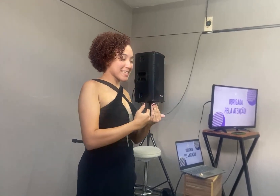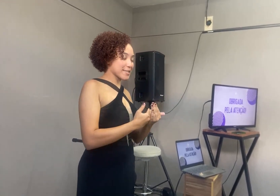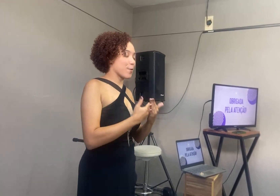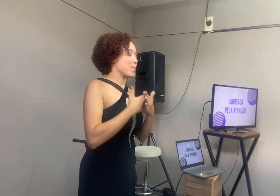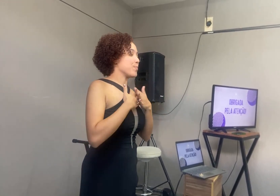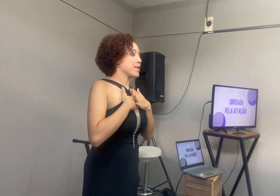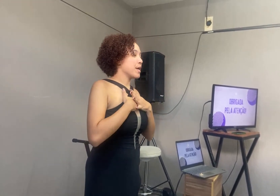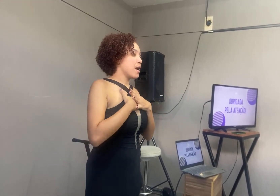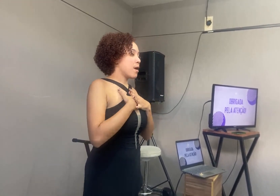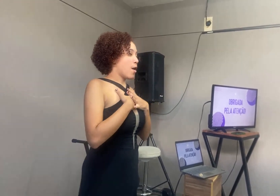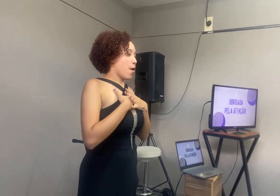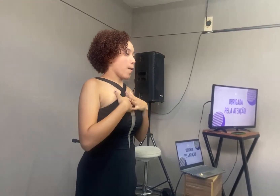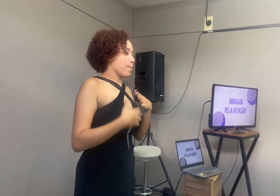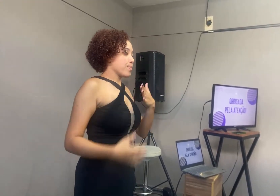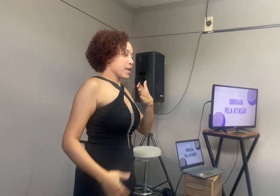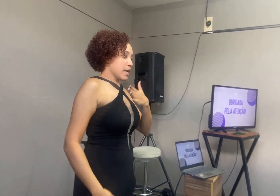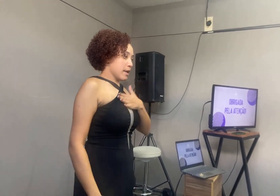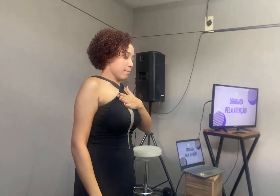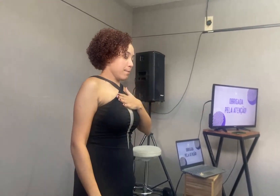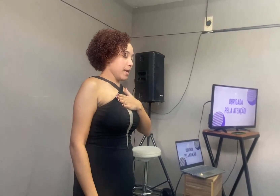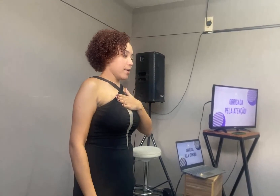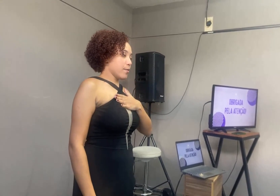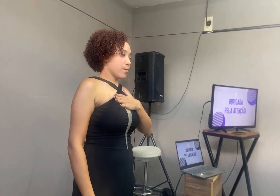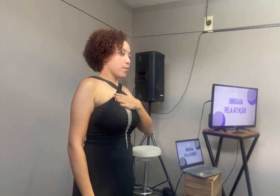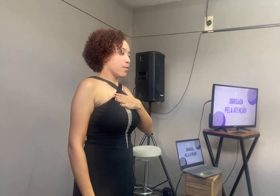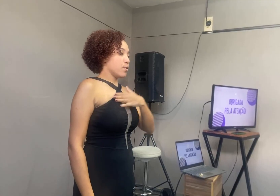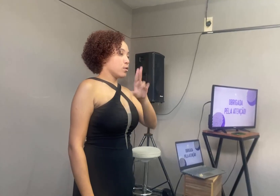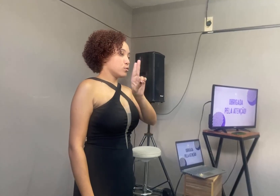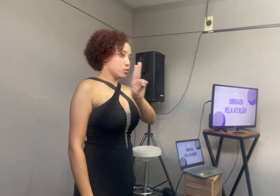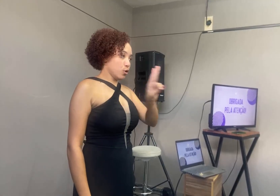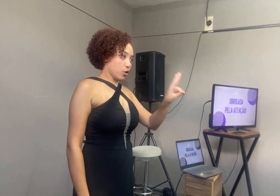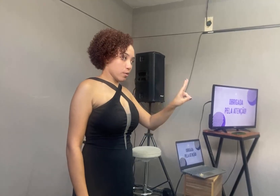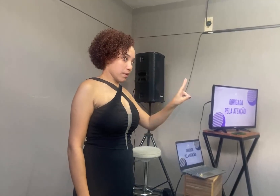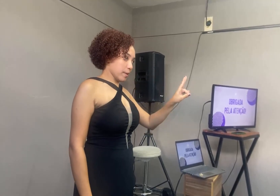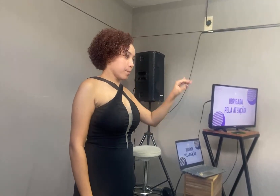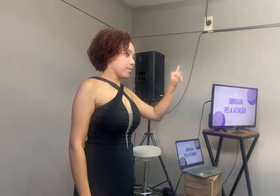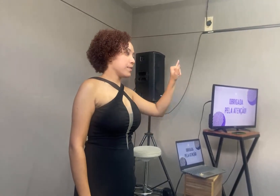apresentação. Ó, meu nome